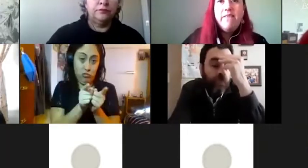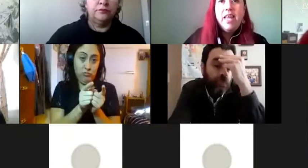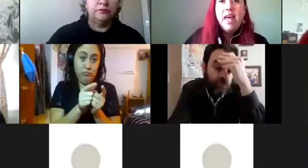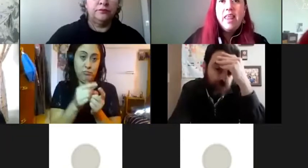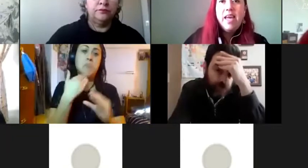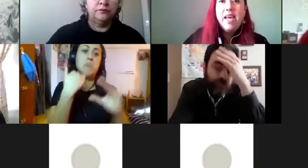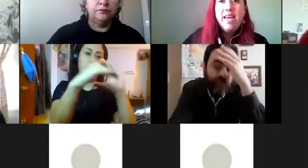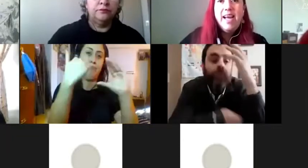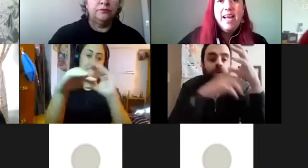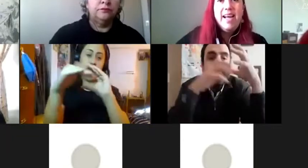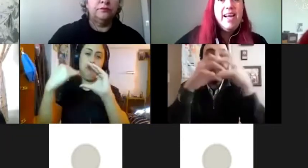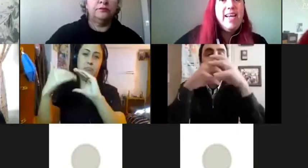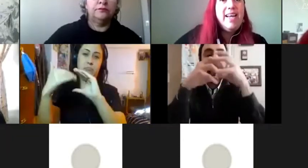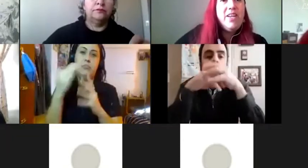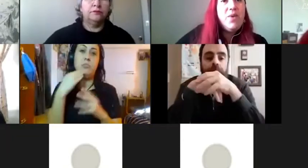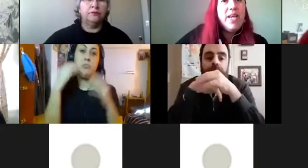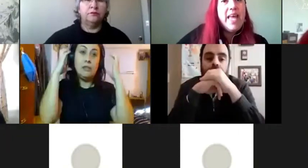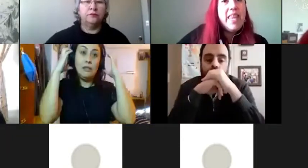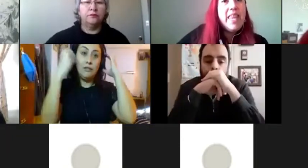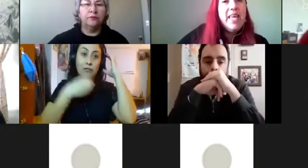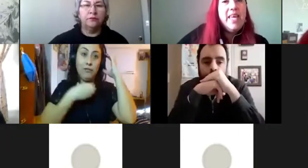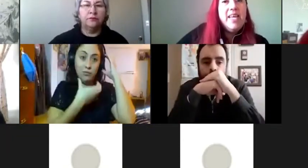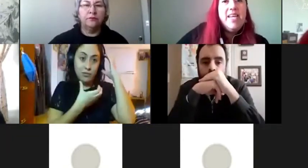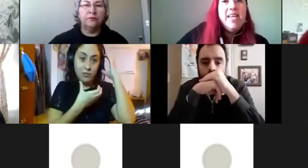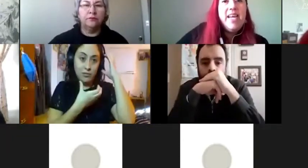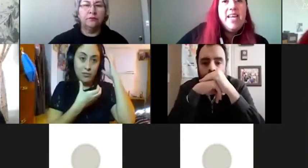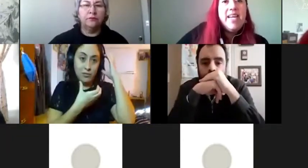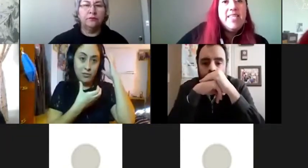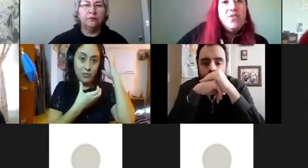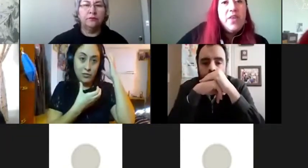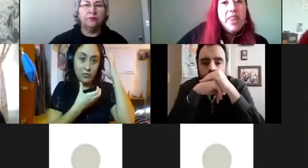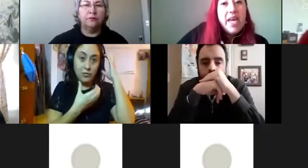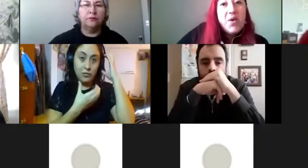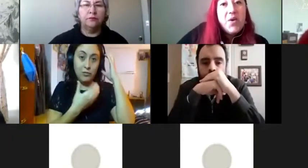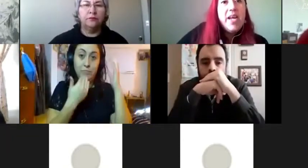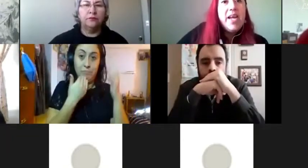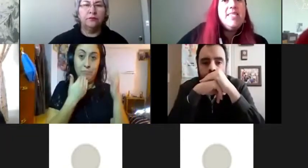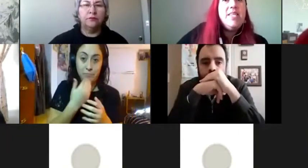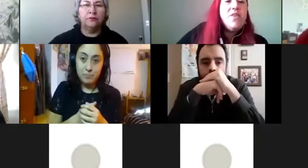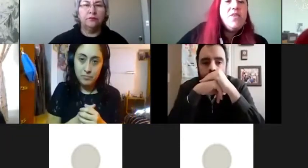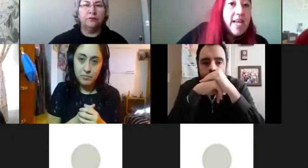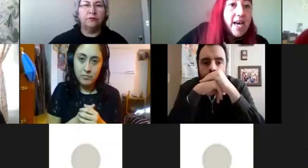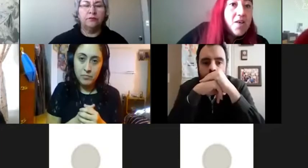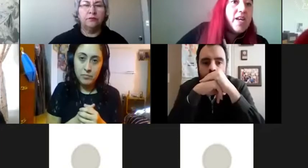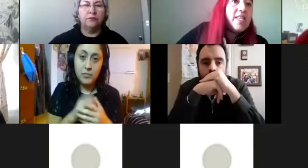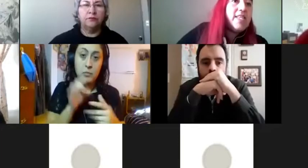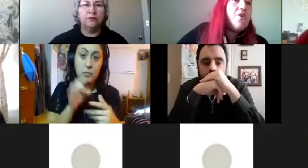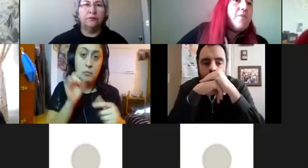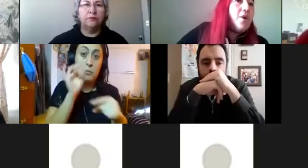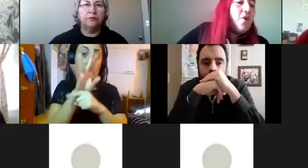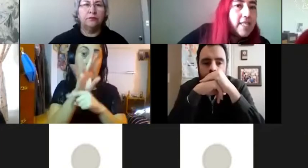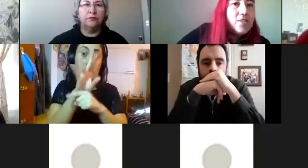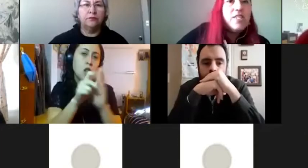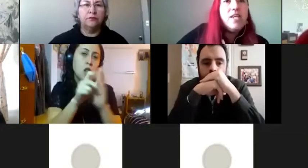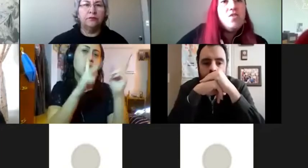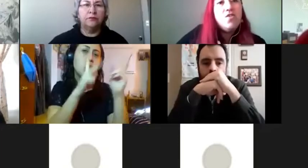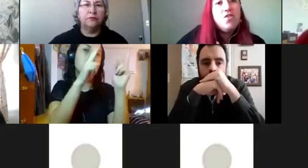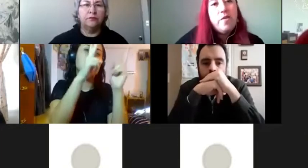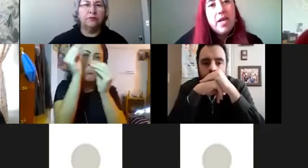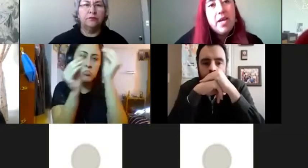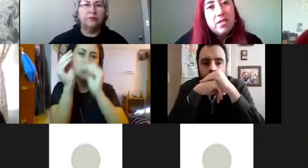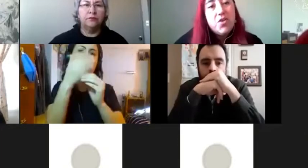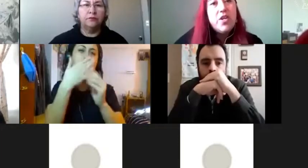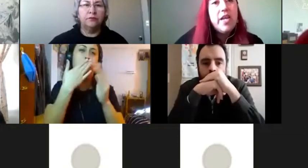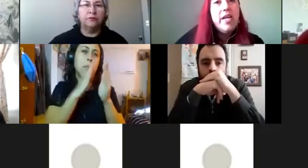diferentes habilidades en la virtualidad, generando videos que han sido editados, que se han ido mejorando, que se han